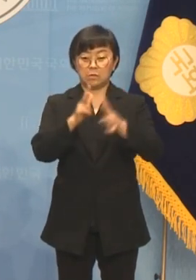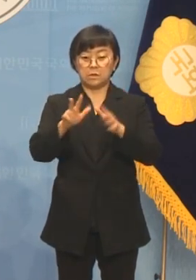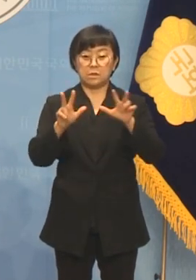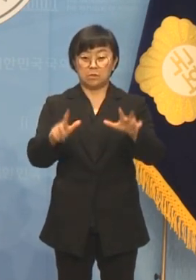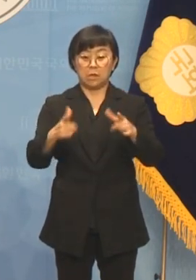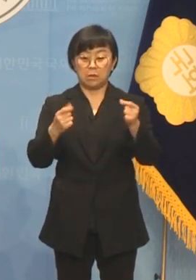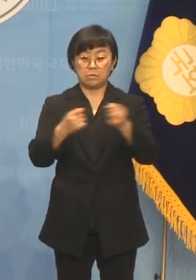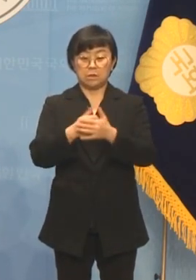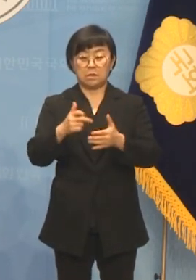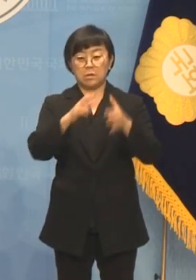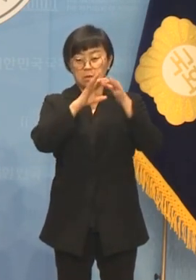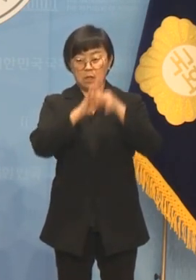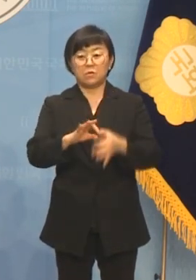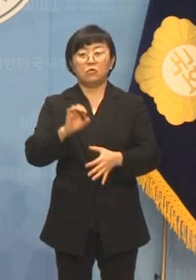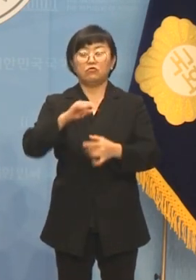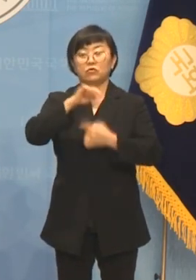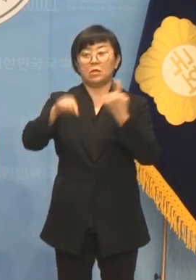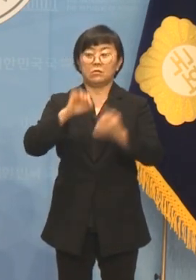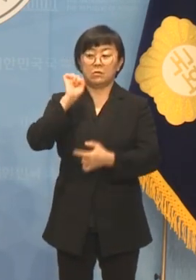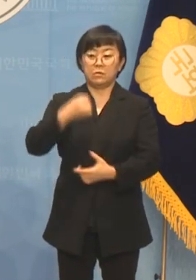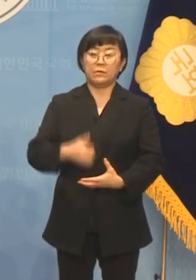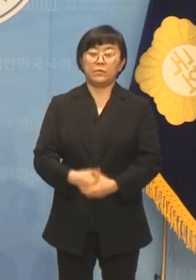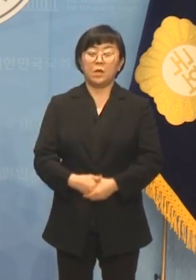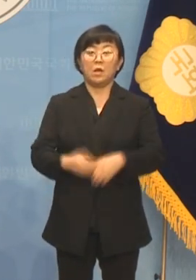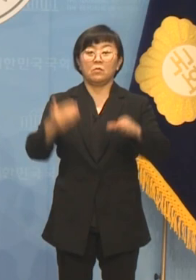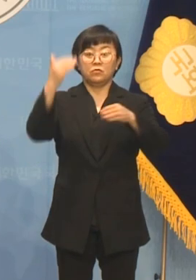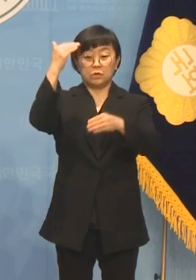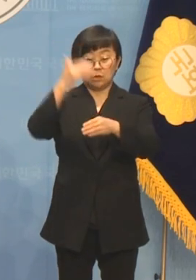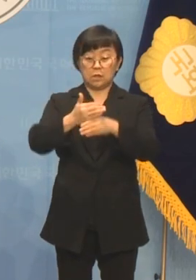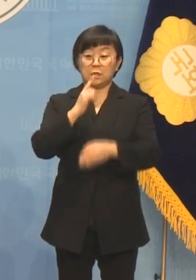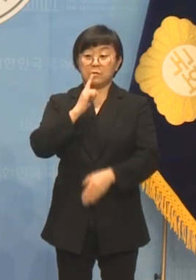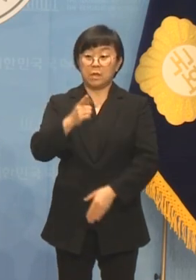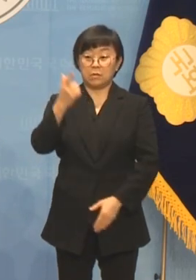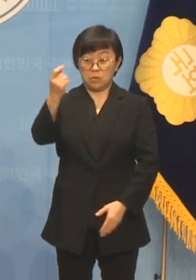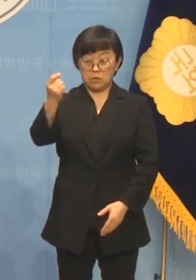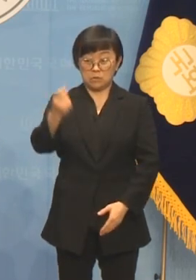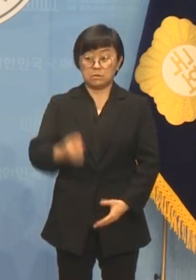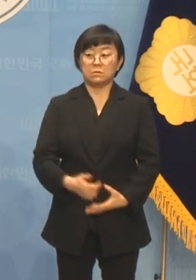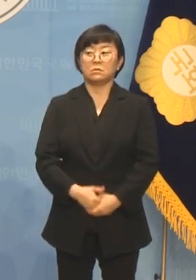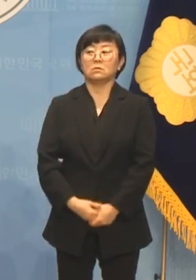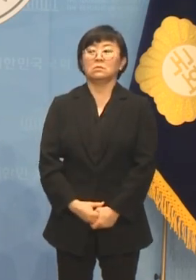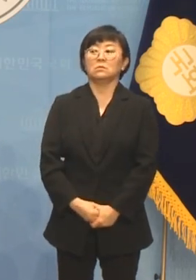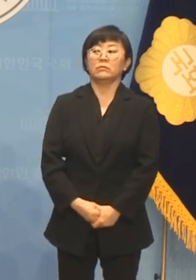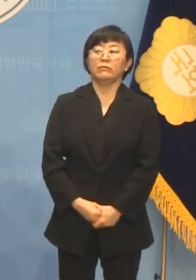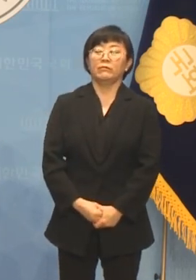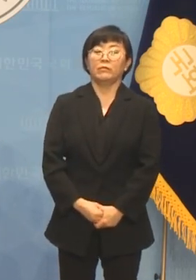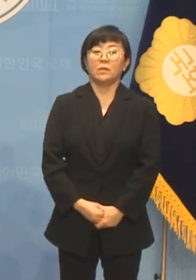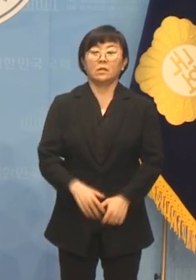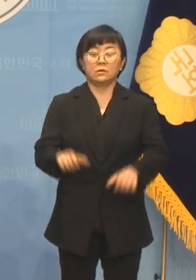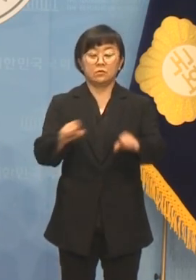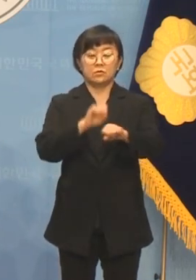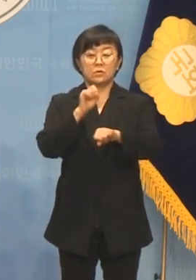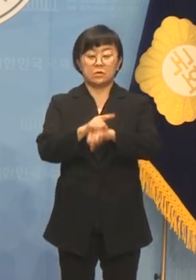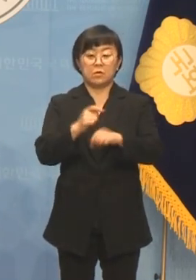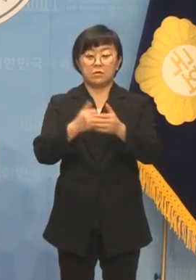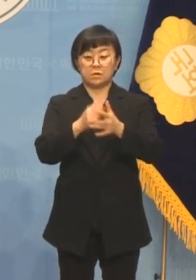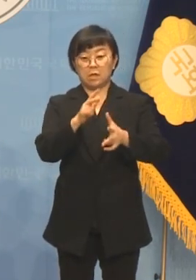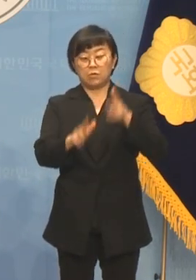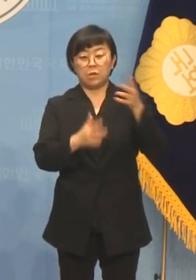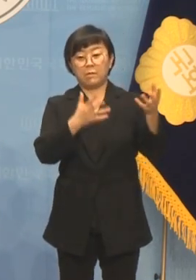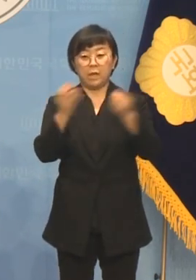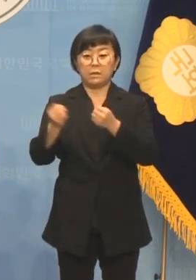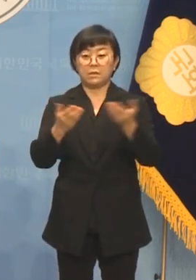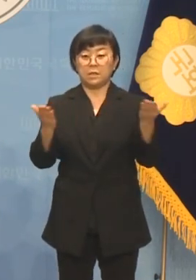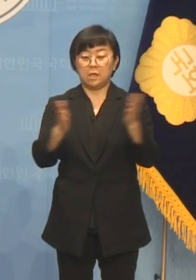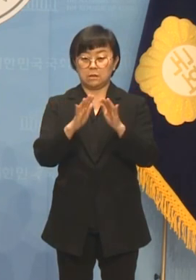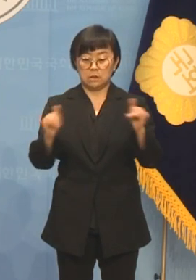같은 규모로 지속되기 어렵습니다. 문을 닫으라는 소리로밖에 안 됩니다. 특수선 사업부의 수많은